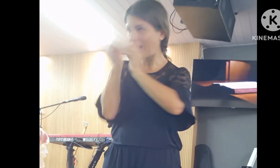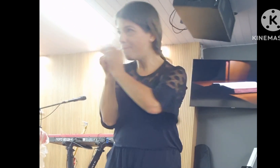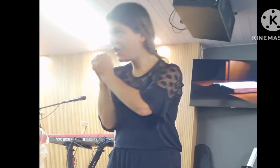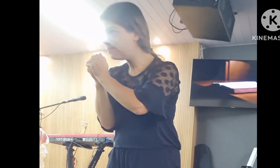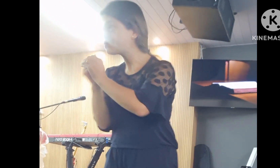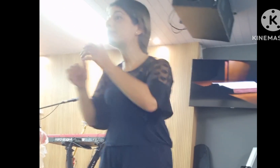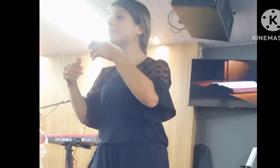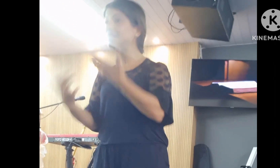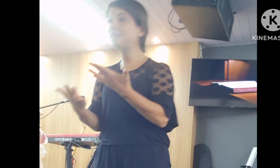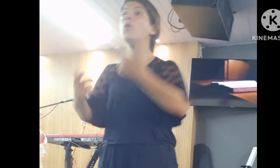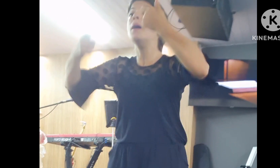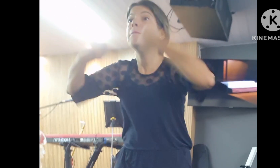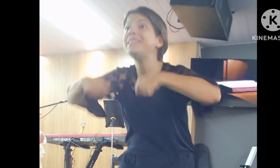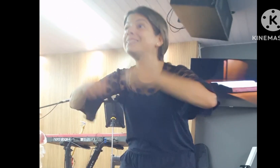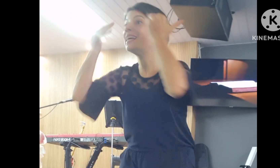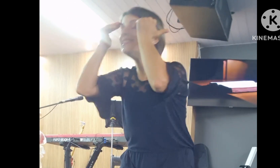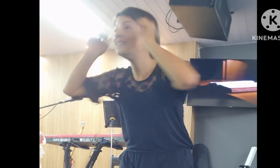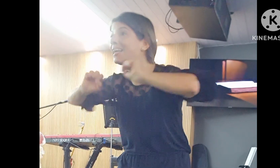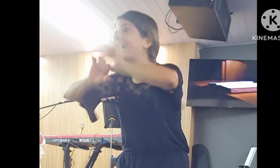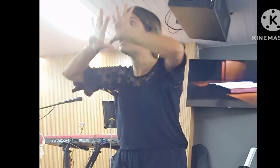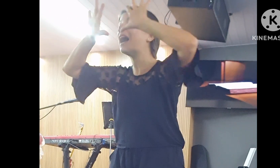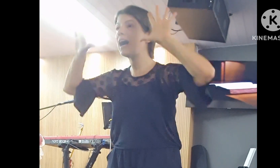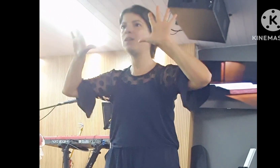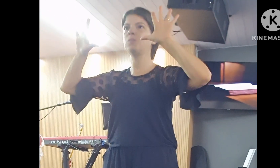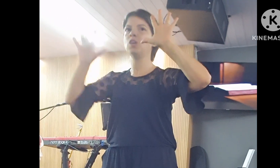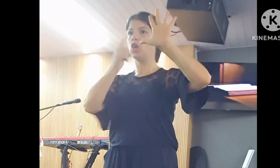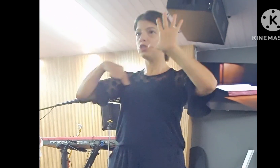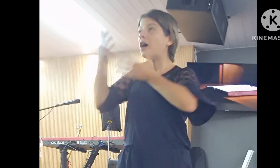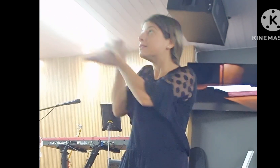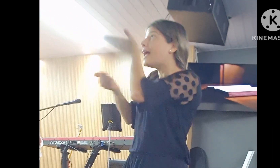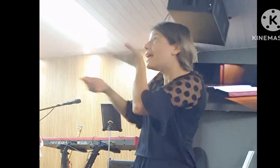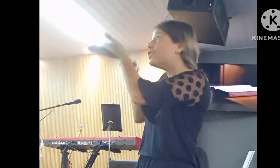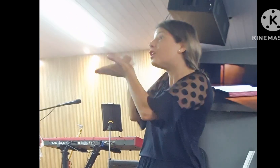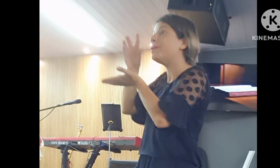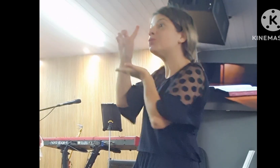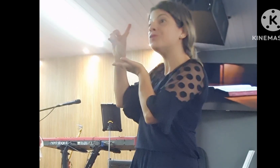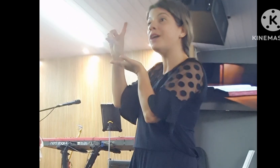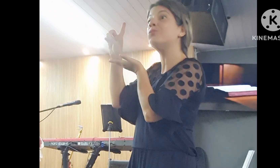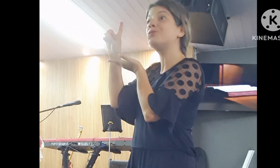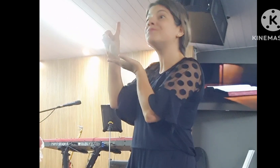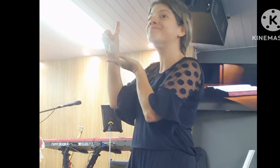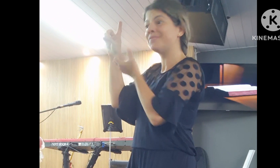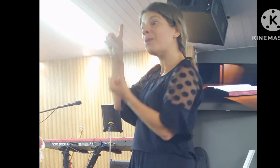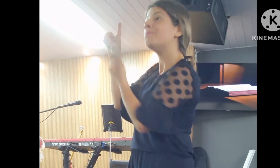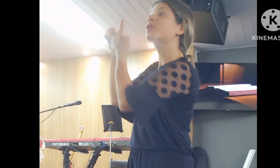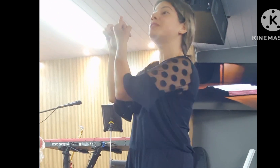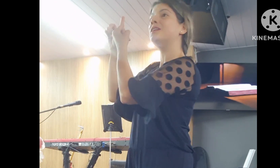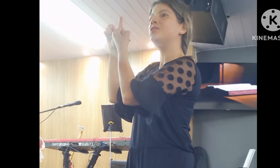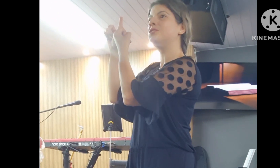E nós temos que entender que, para termos esse relacionamento com Deus, eu não